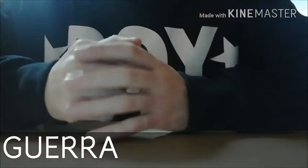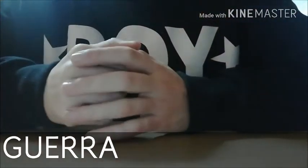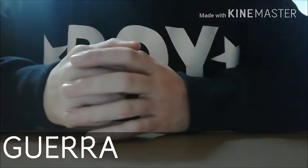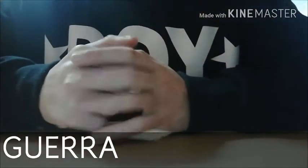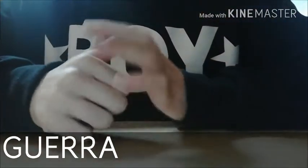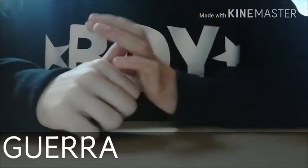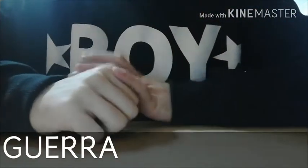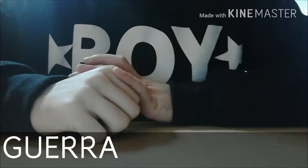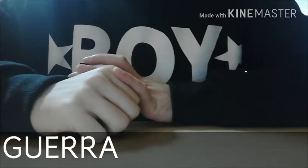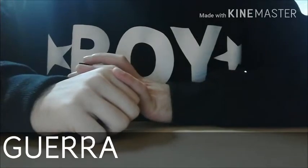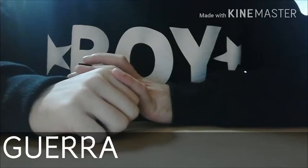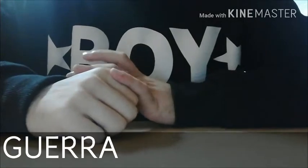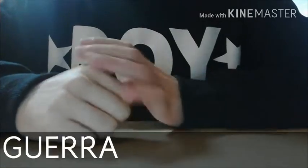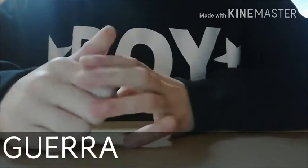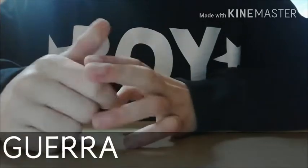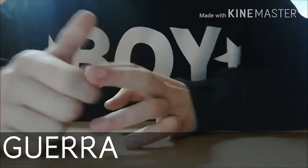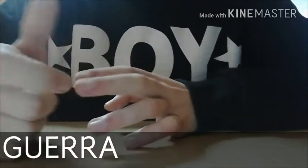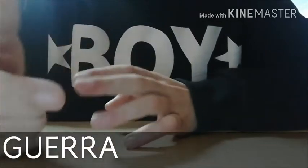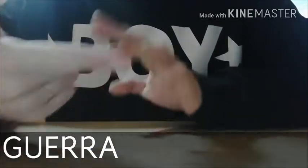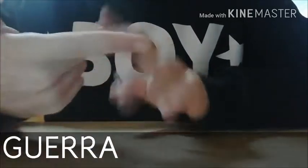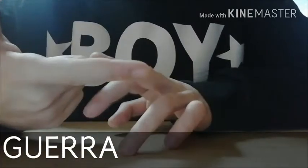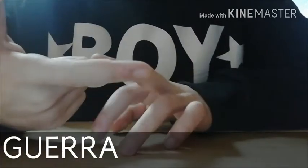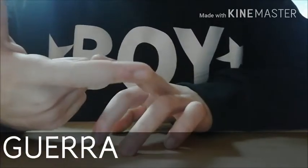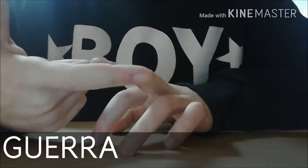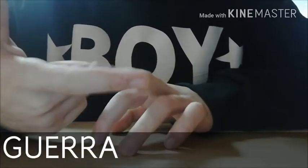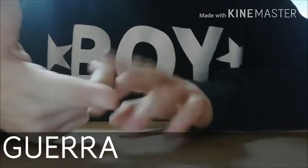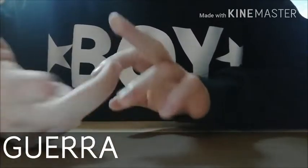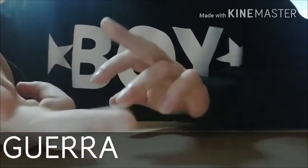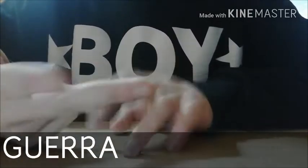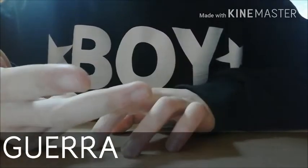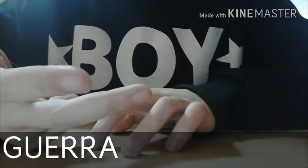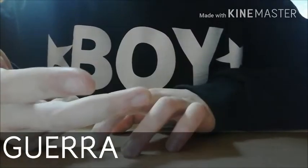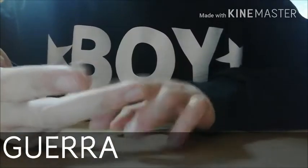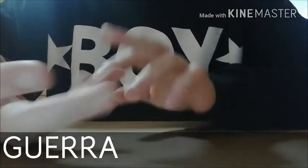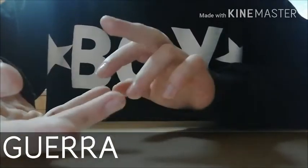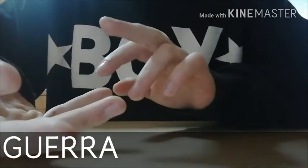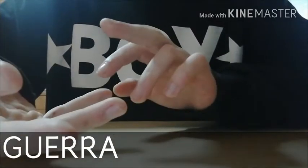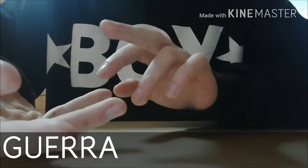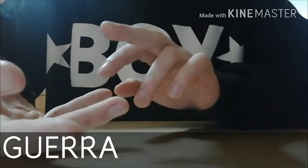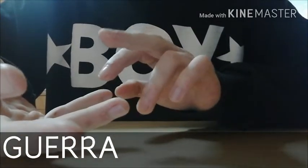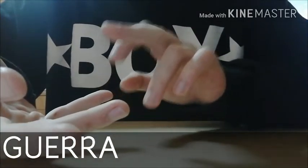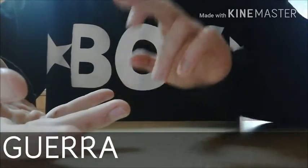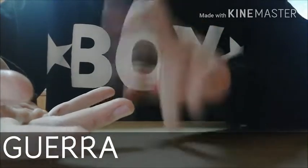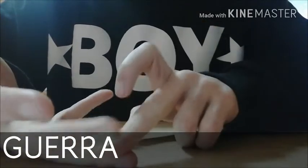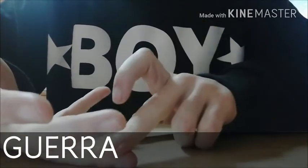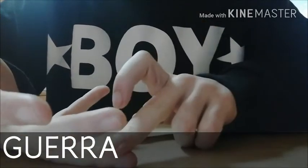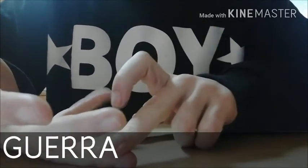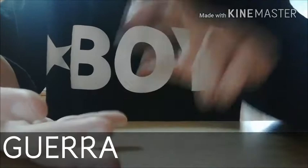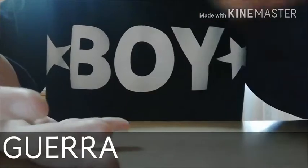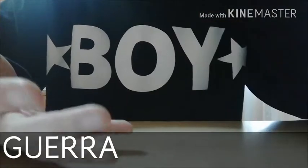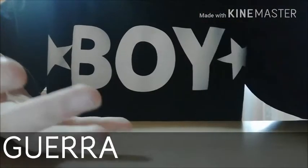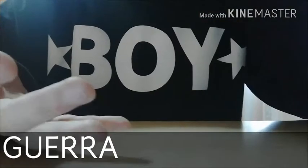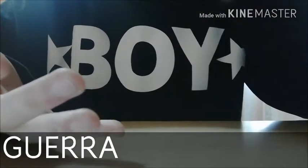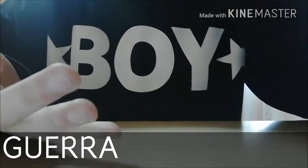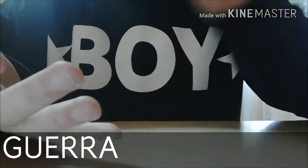distruzione uccisioni sparatorie sono borse e